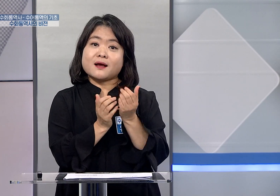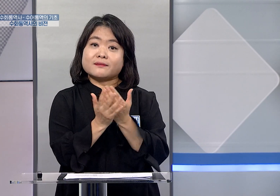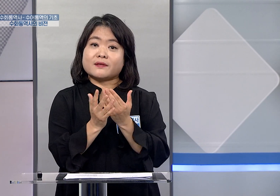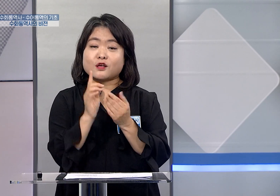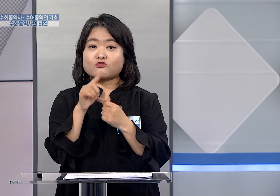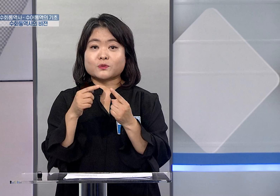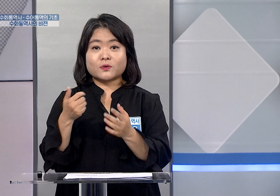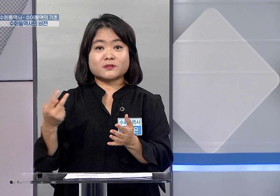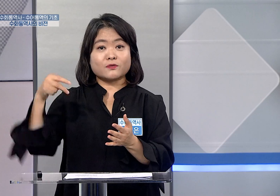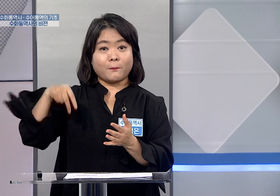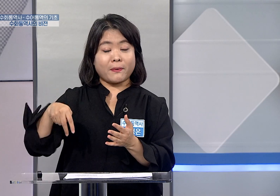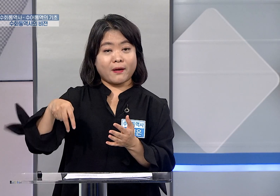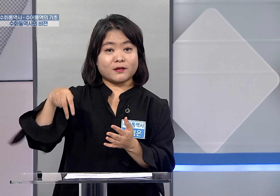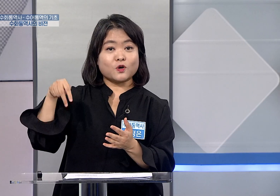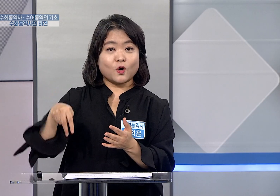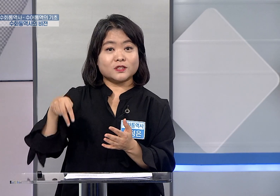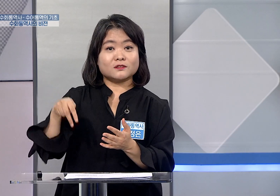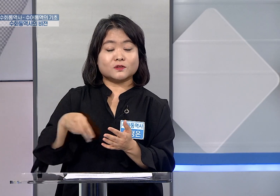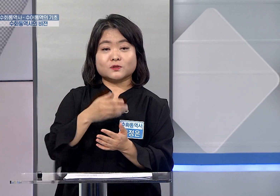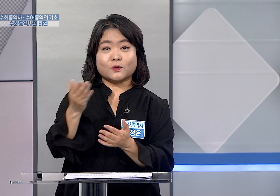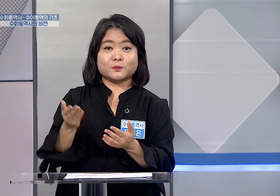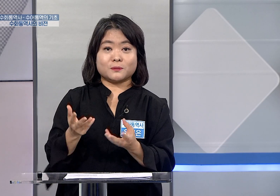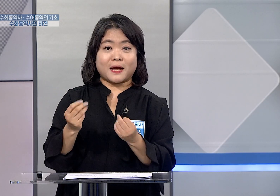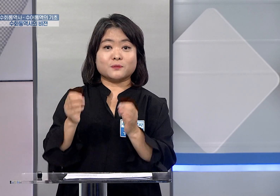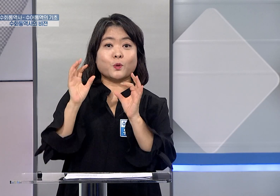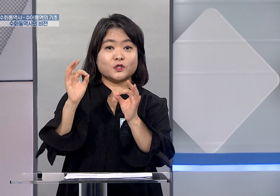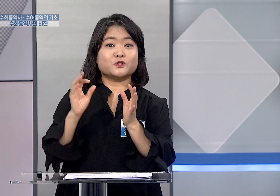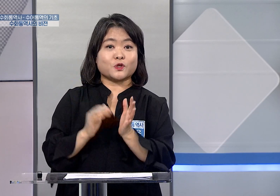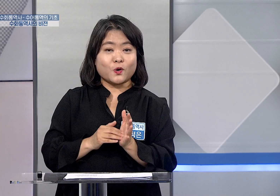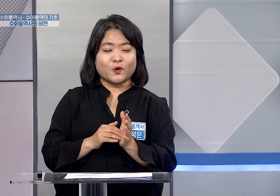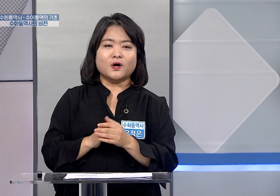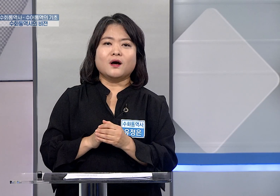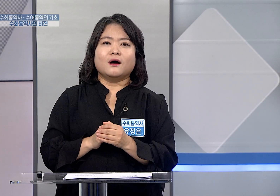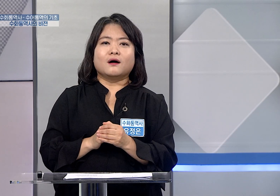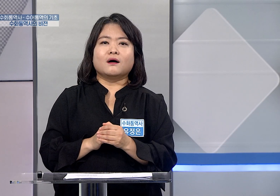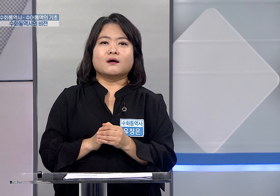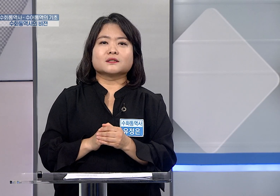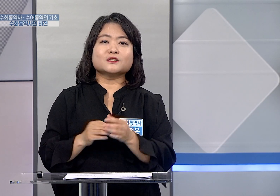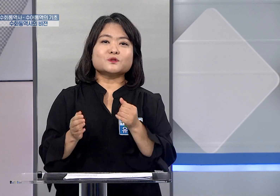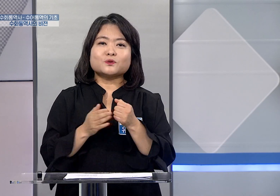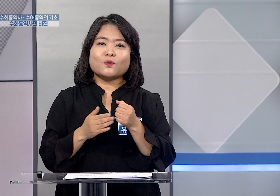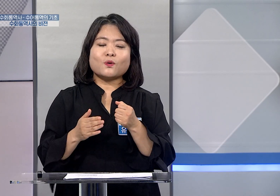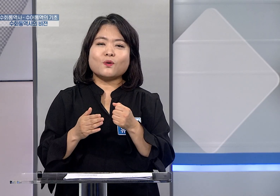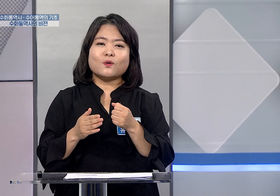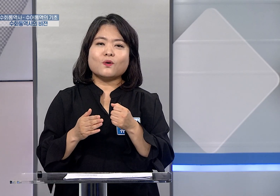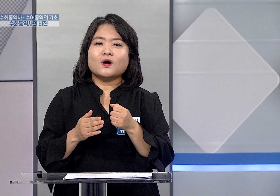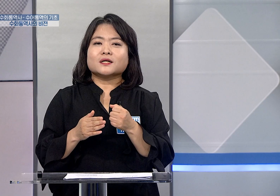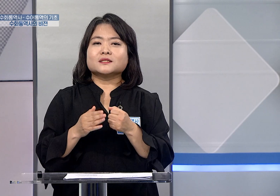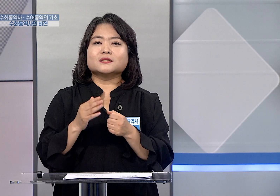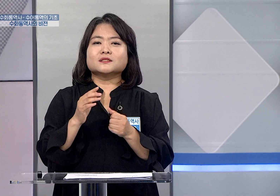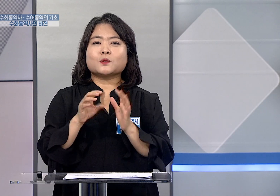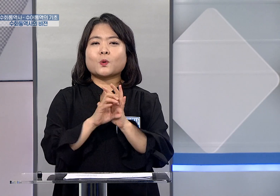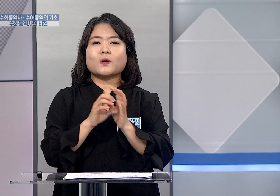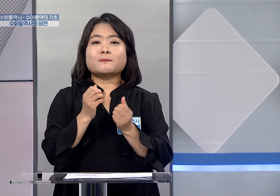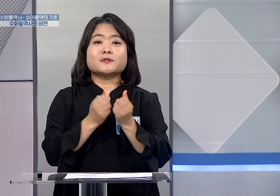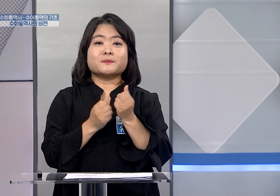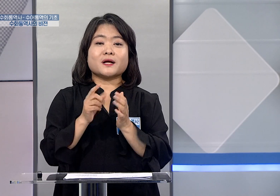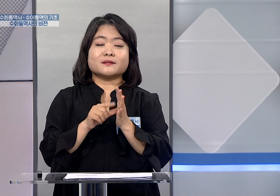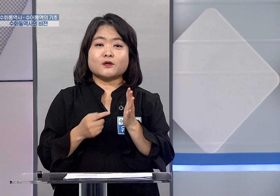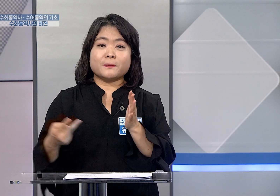할 때 수화통역사 옆에 서 있는 것들 여러분들 많이 보셨죠? 그리고 또 그 코로나 브리핑 할 때 옆에